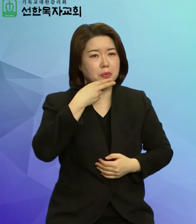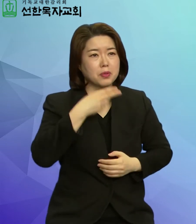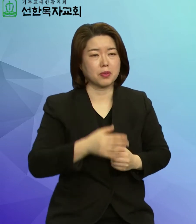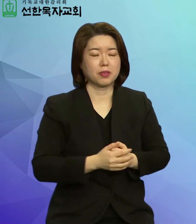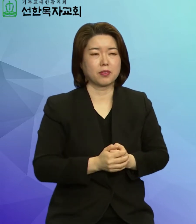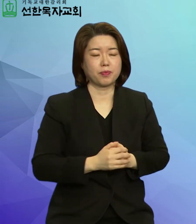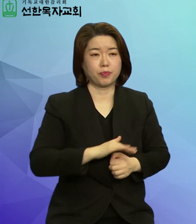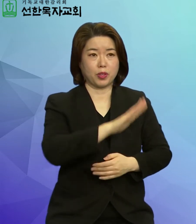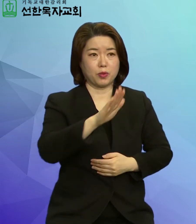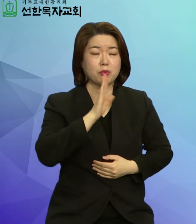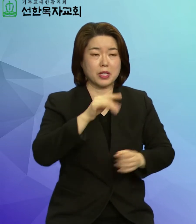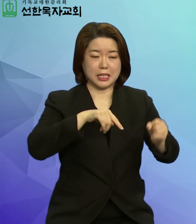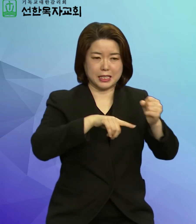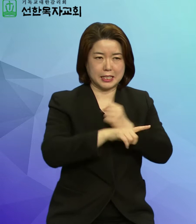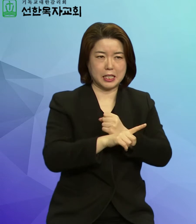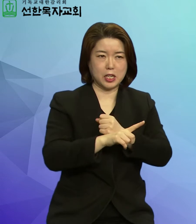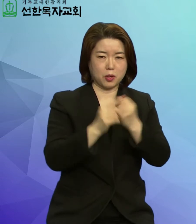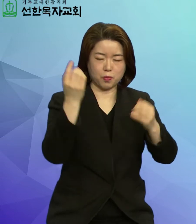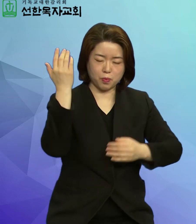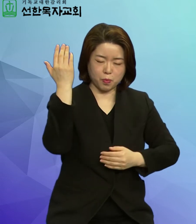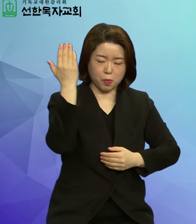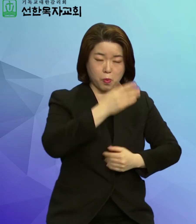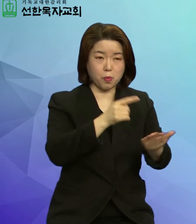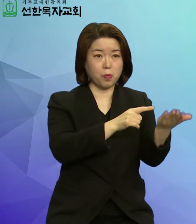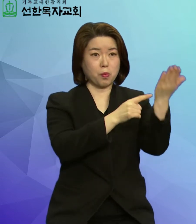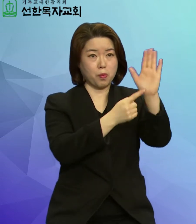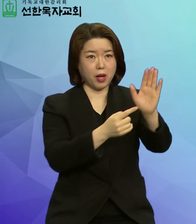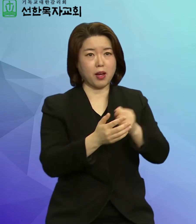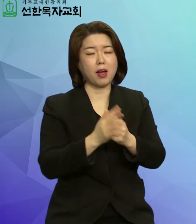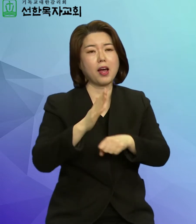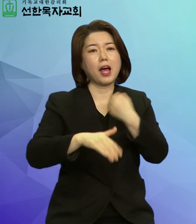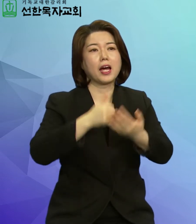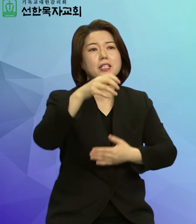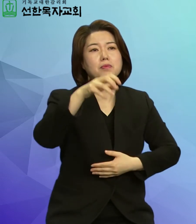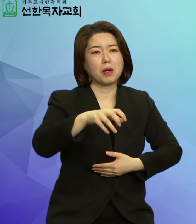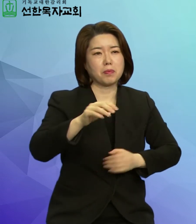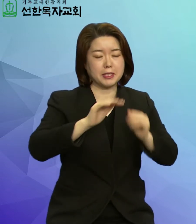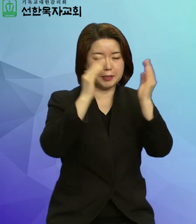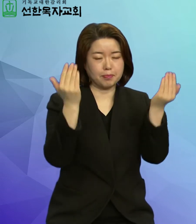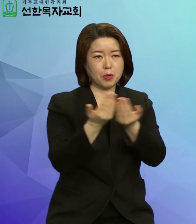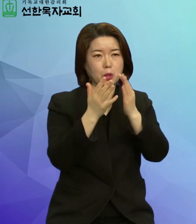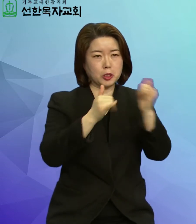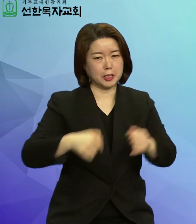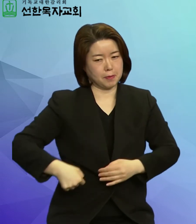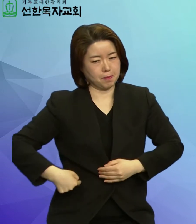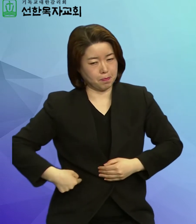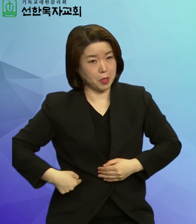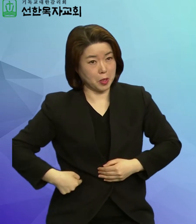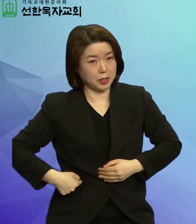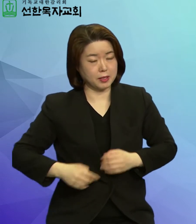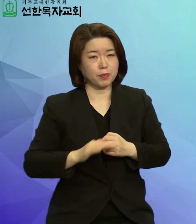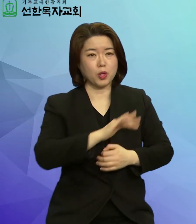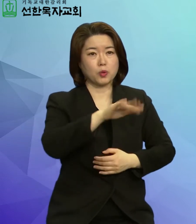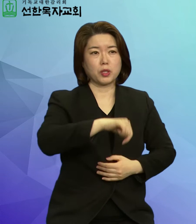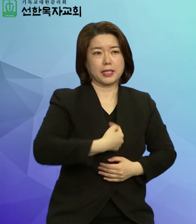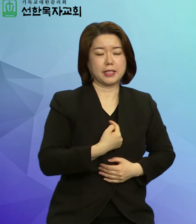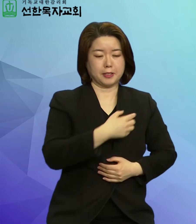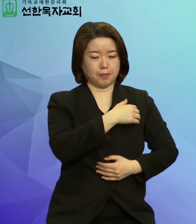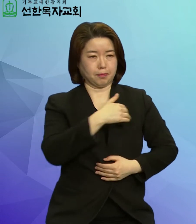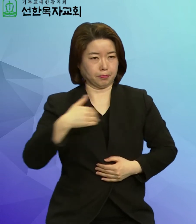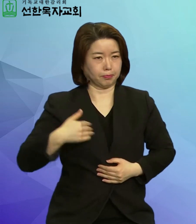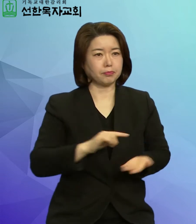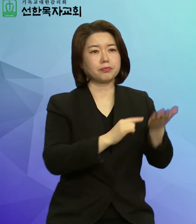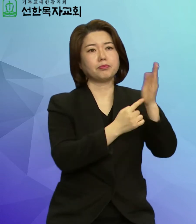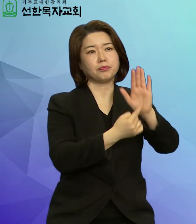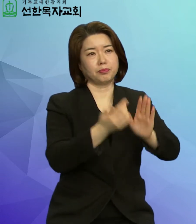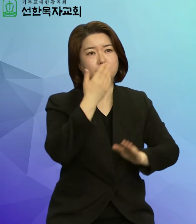왜곡하지도 않습니다. 우리는 진리를 환히 드러냄으로써 하나님 앞에서 모든 사람의 양심에 우리